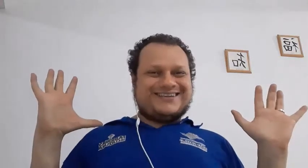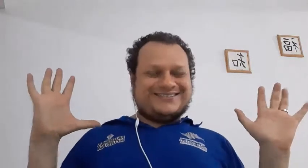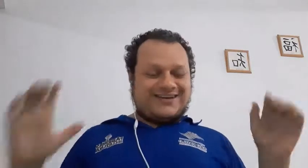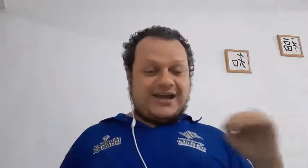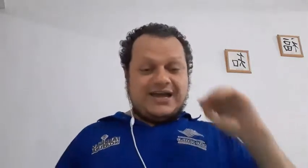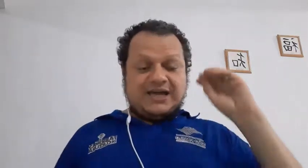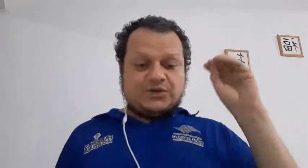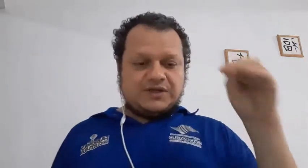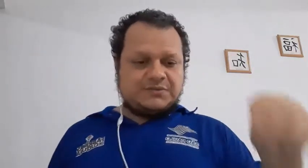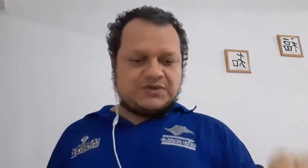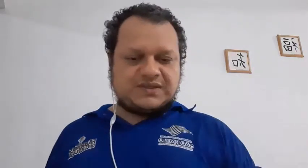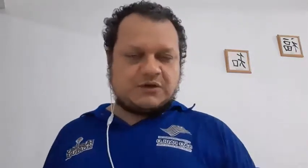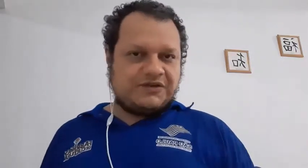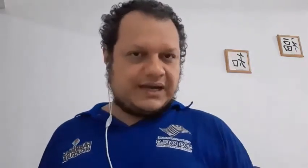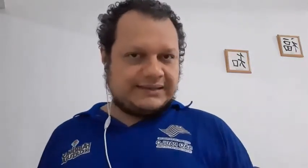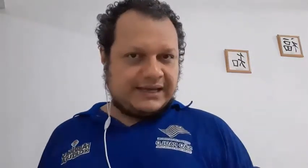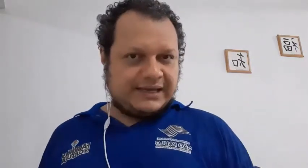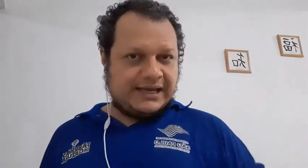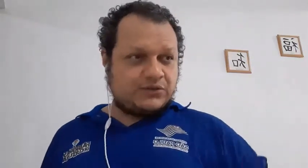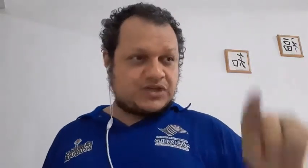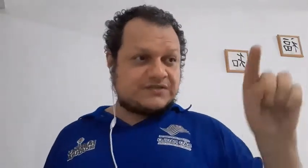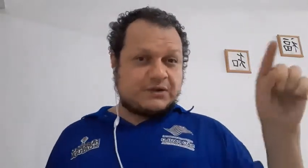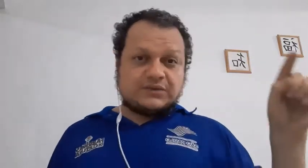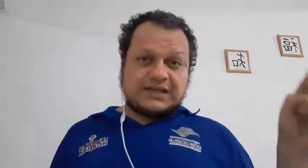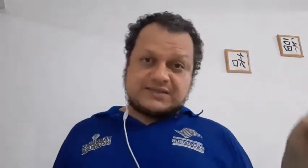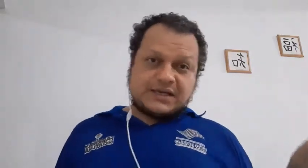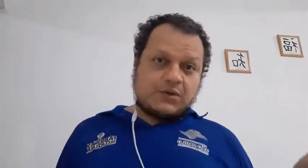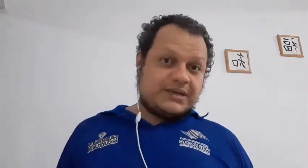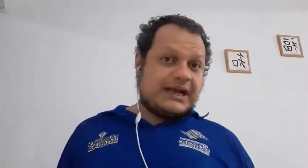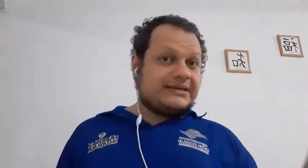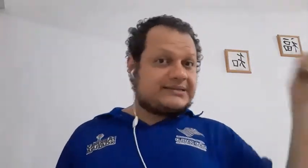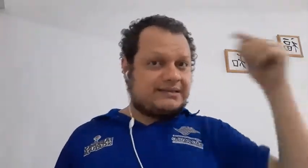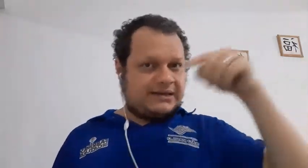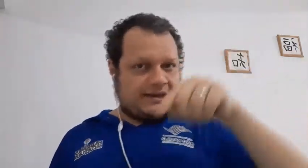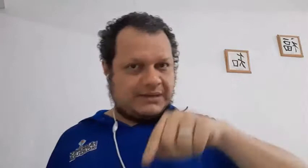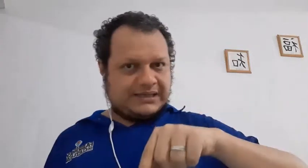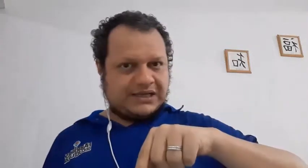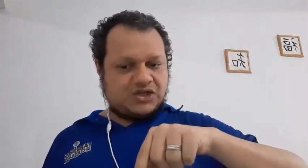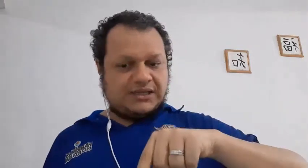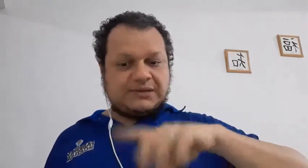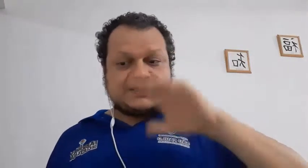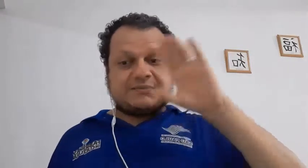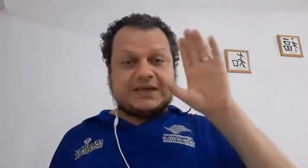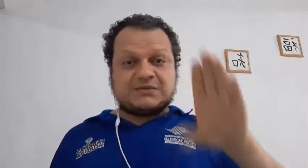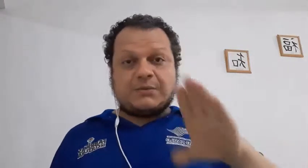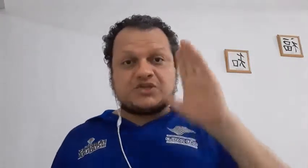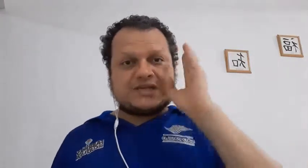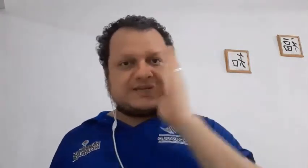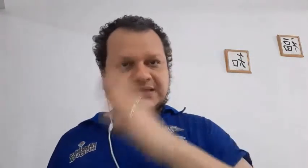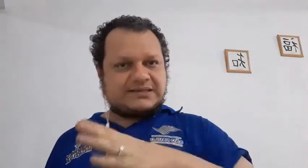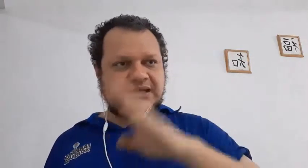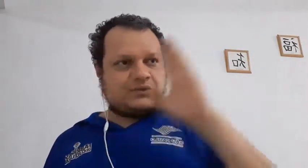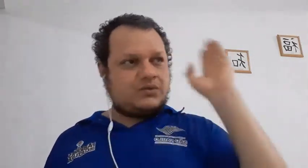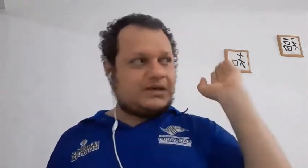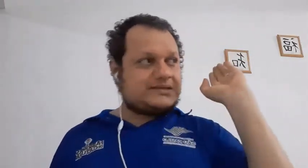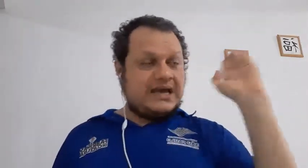é? 2005 veio aquele decreto onde as faculdades eram obrigadas a terem a matéria de Libras, principalmente nas licenciaturas e